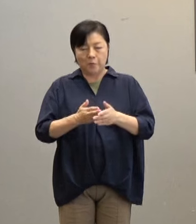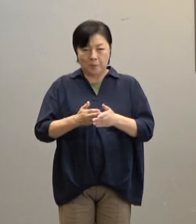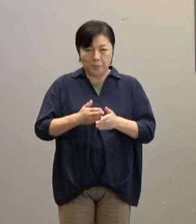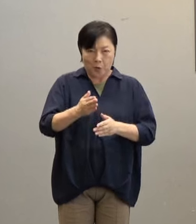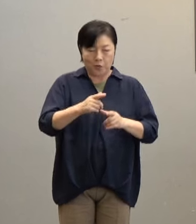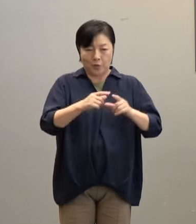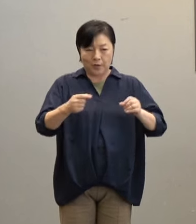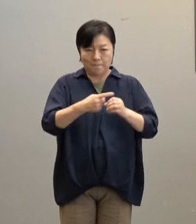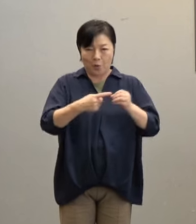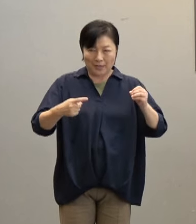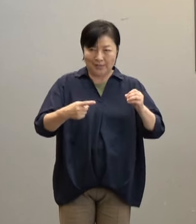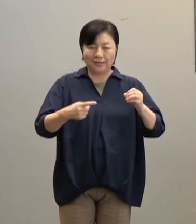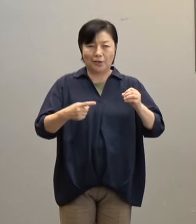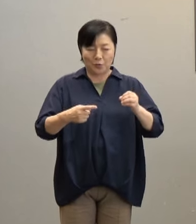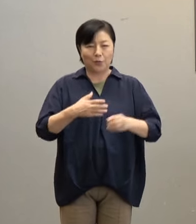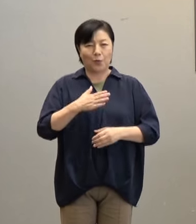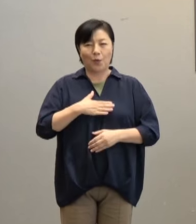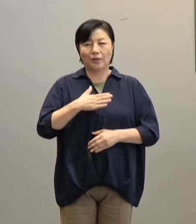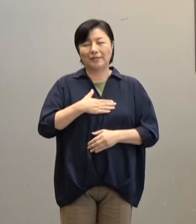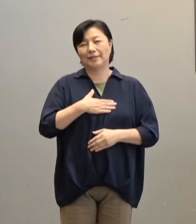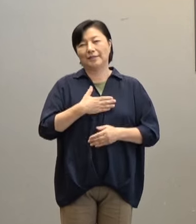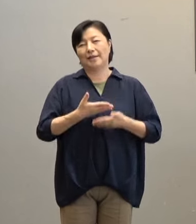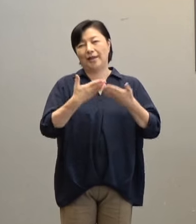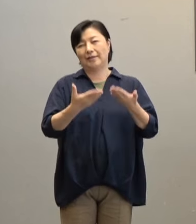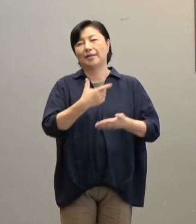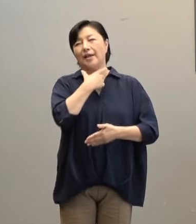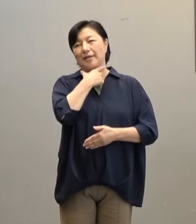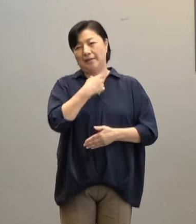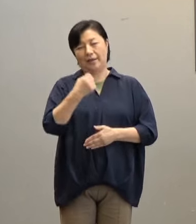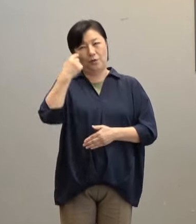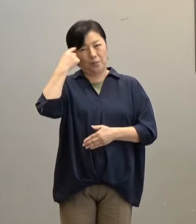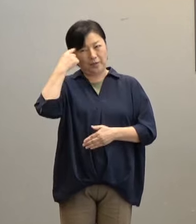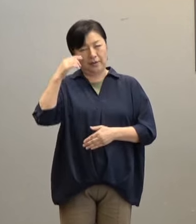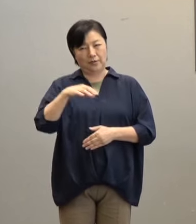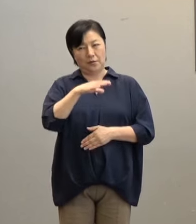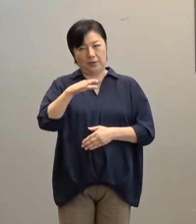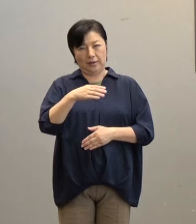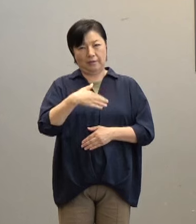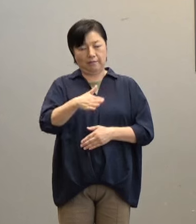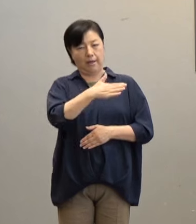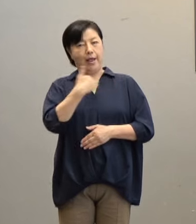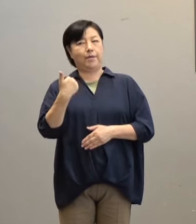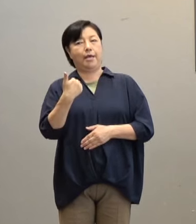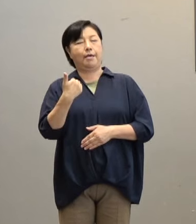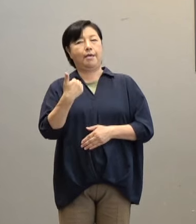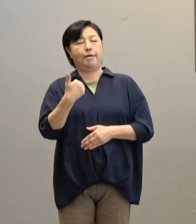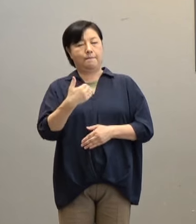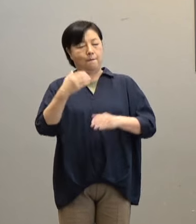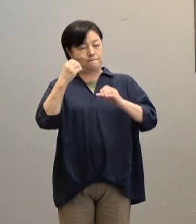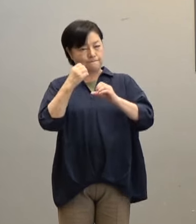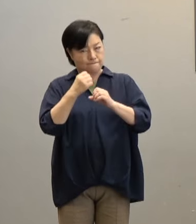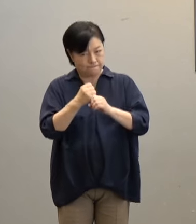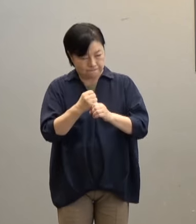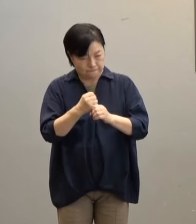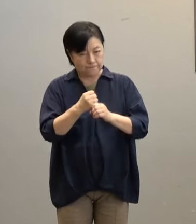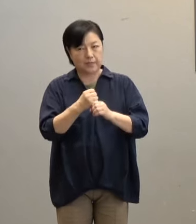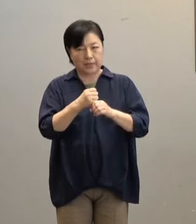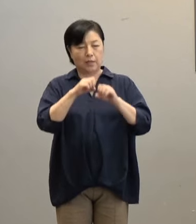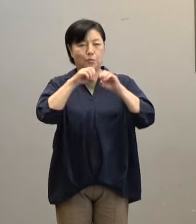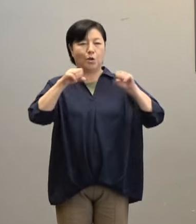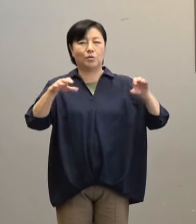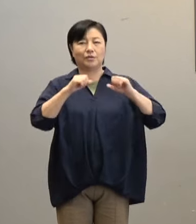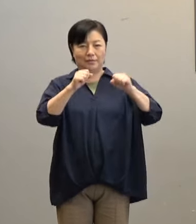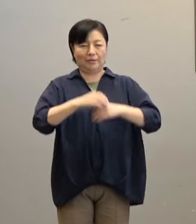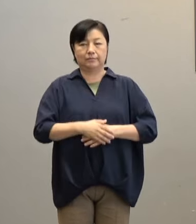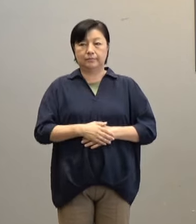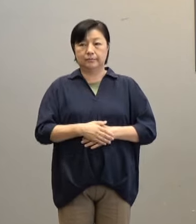本一であることを我々としては知っていただきたいというふうに思っていますので、その点我々しっかり重点的にプロモーションしていきたいと考えています。